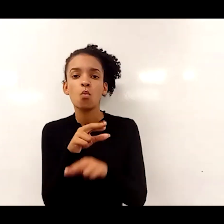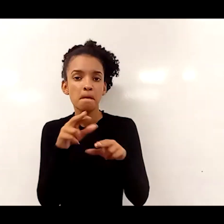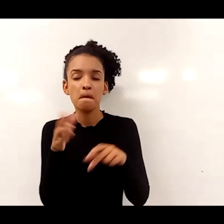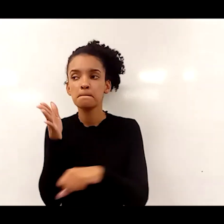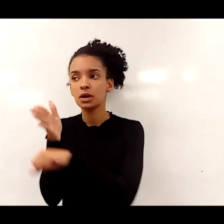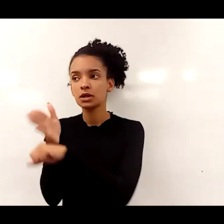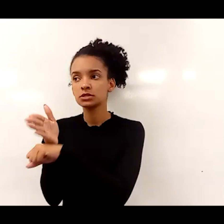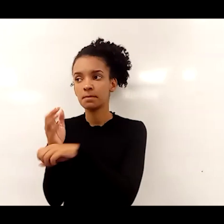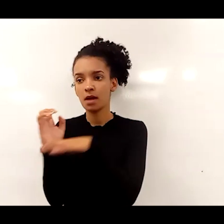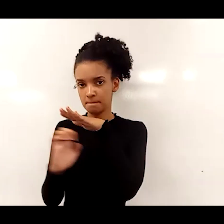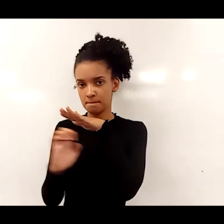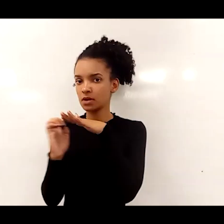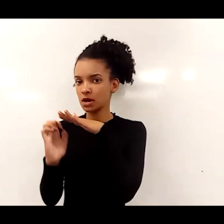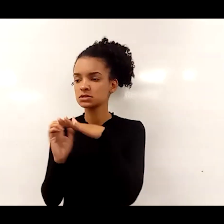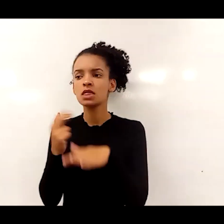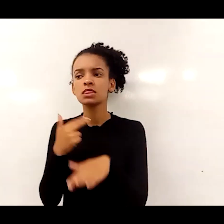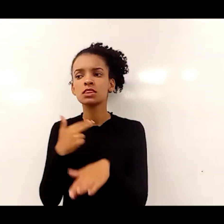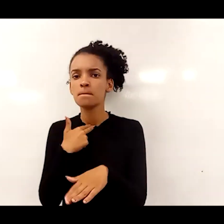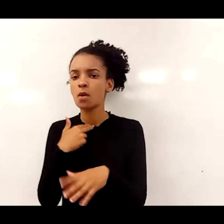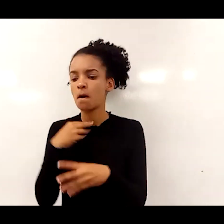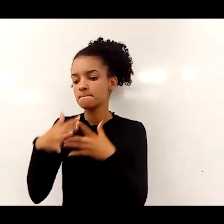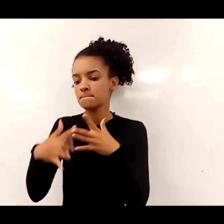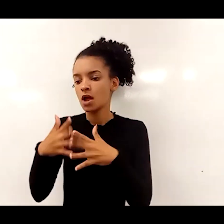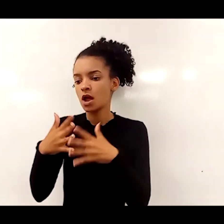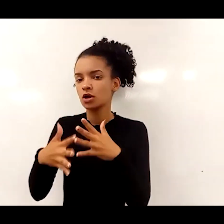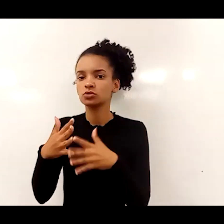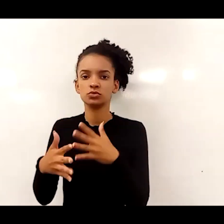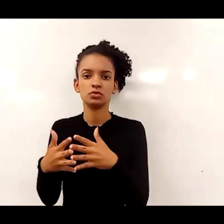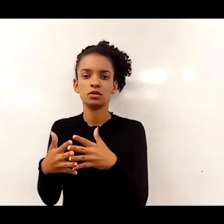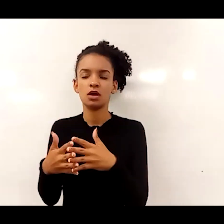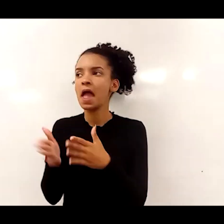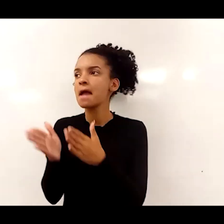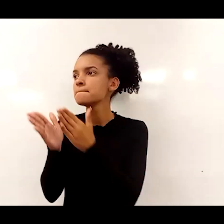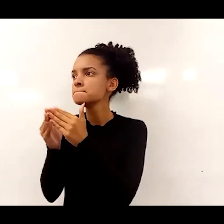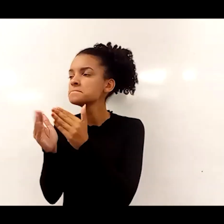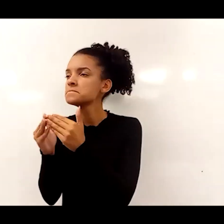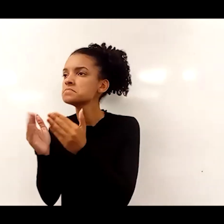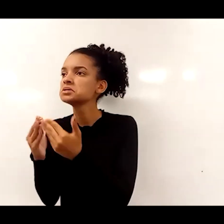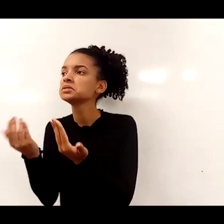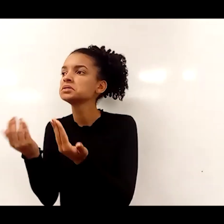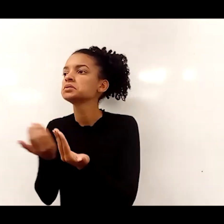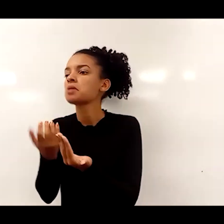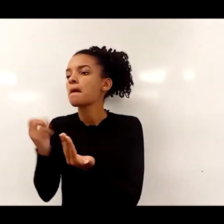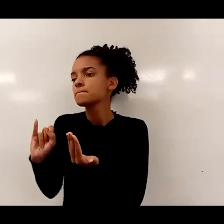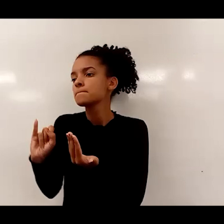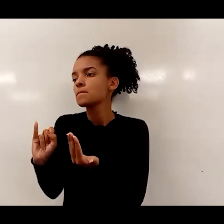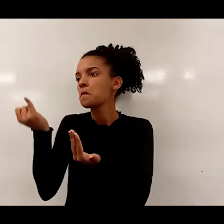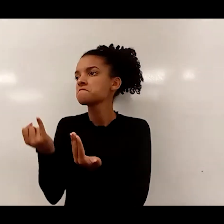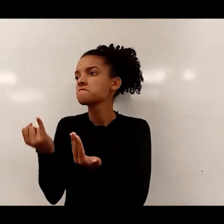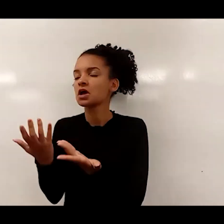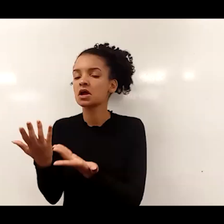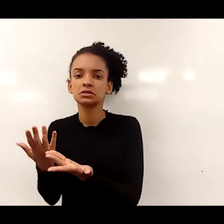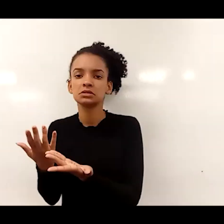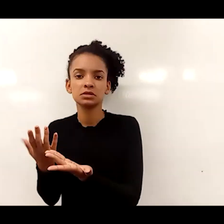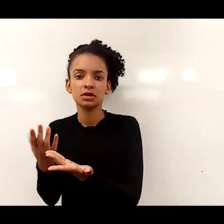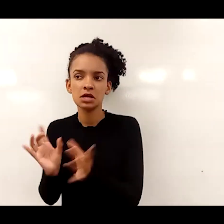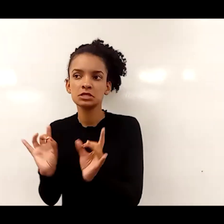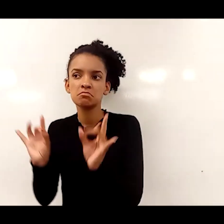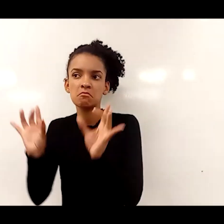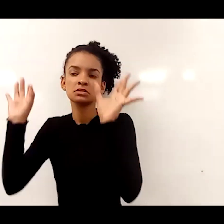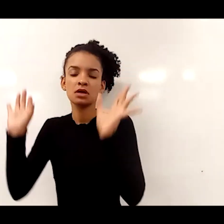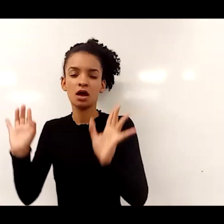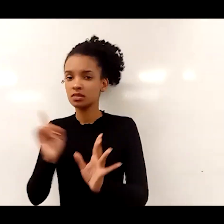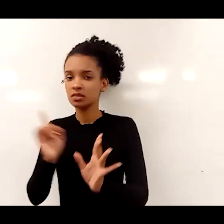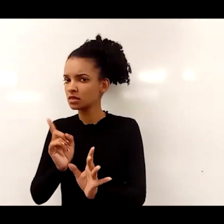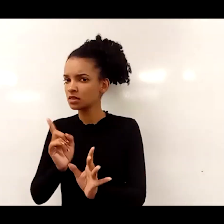relação funcional, exigindo regalias ou tratamentos especiais. Não deve servir à vista como